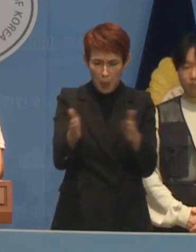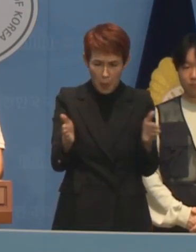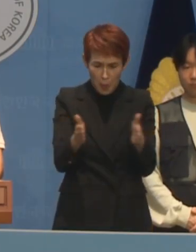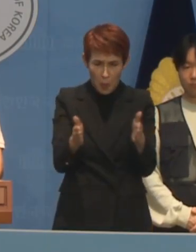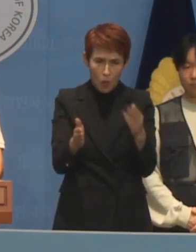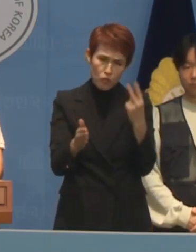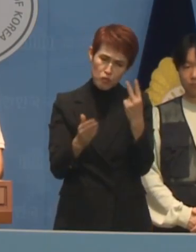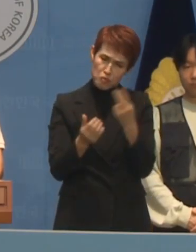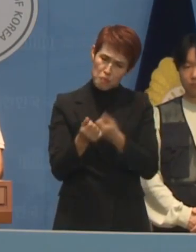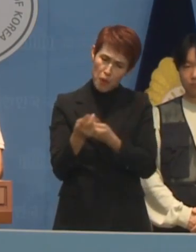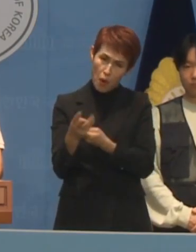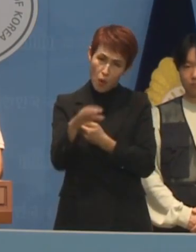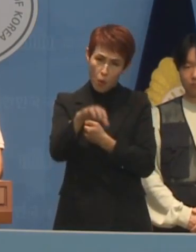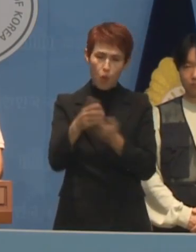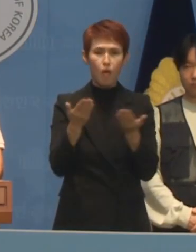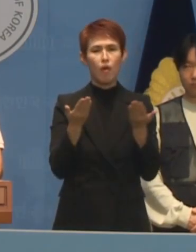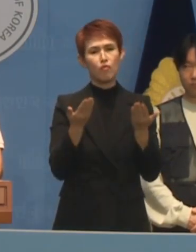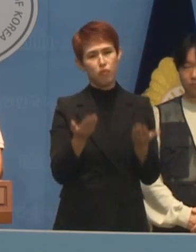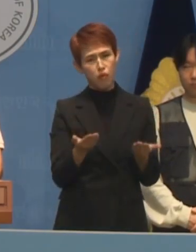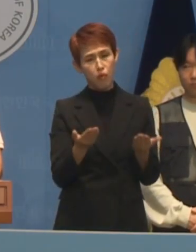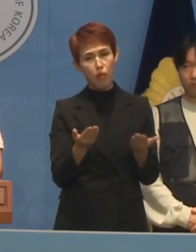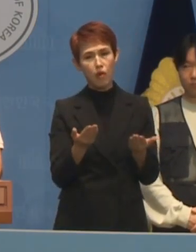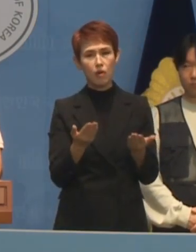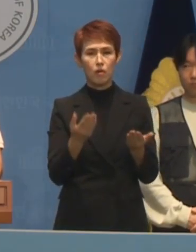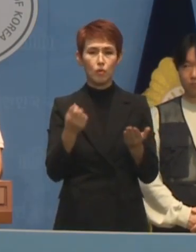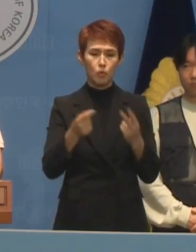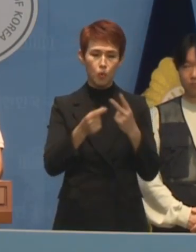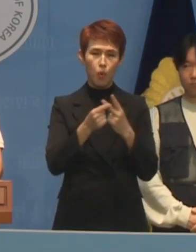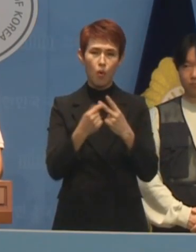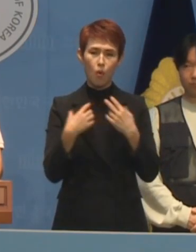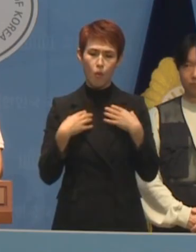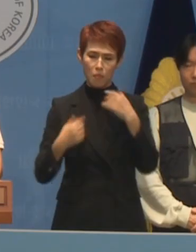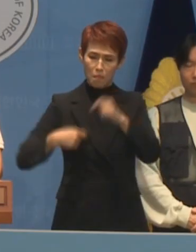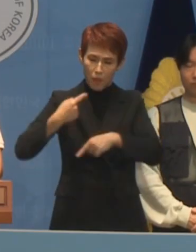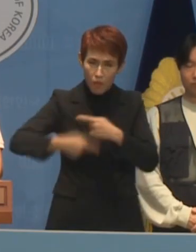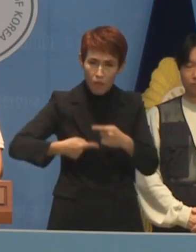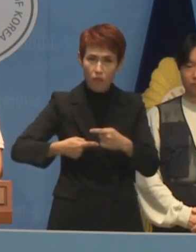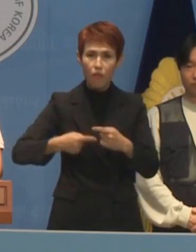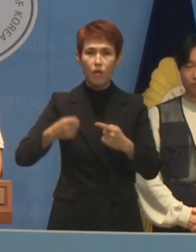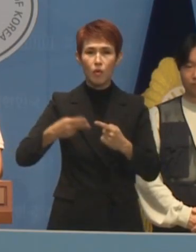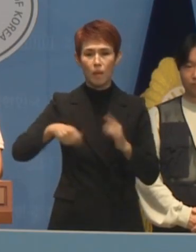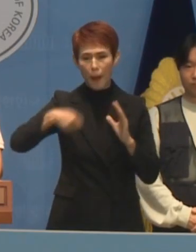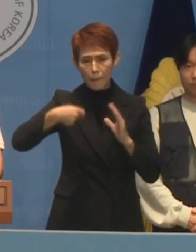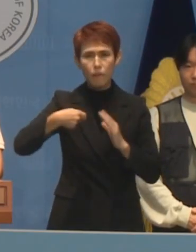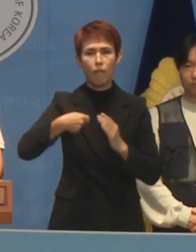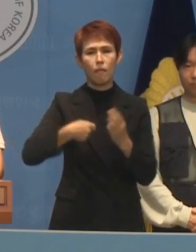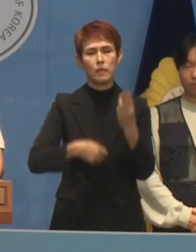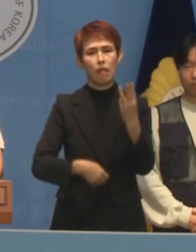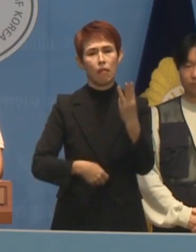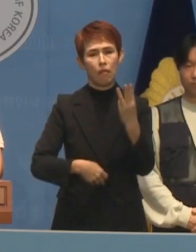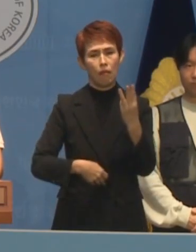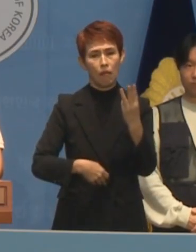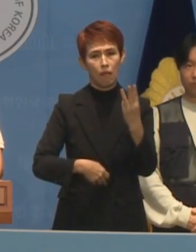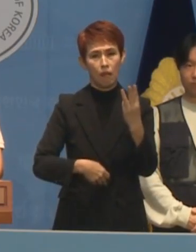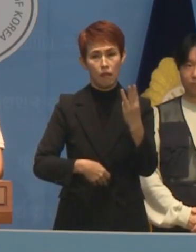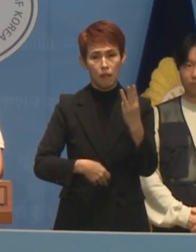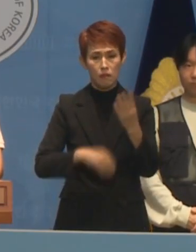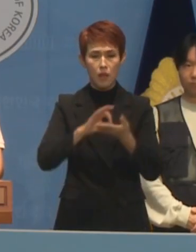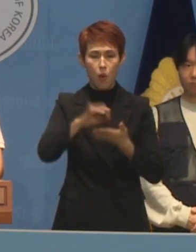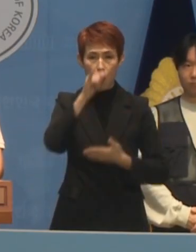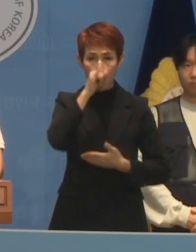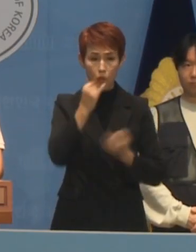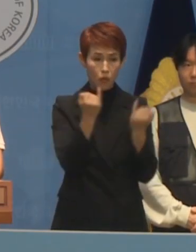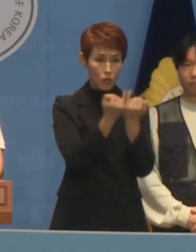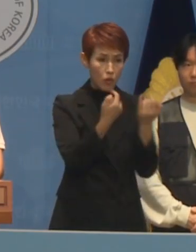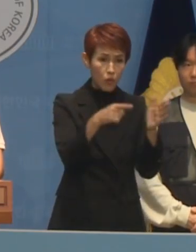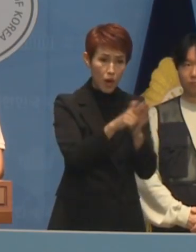공간을 휴게실 겸 탈의실 겸 식당 겸용으로 사용하고 있으며 특히 여성 근무자들을